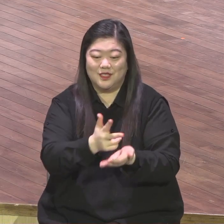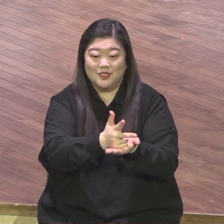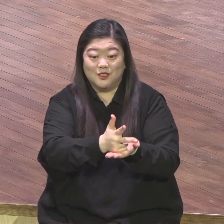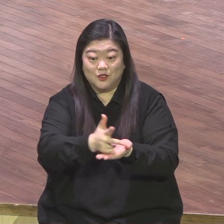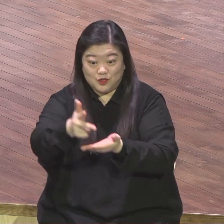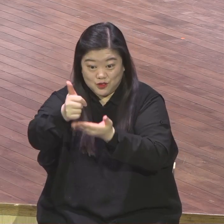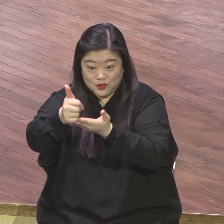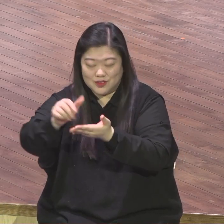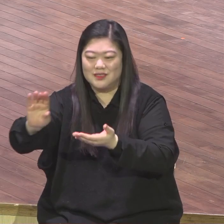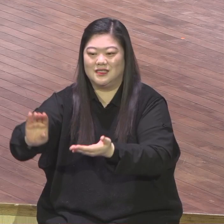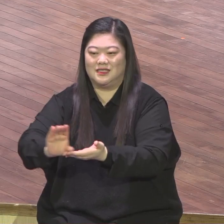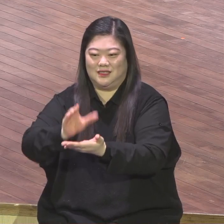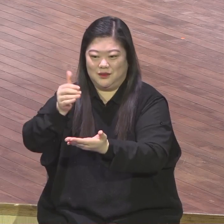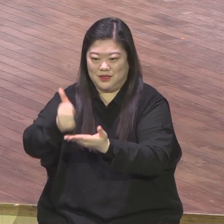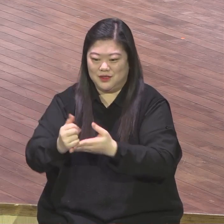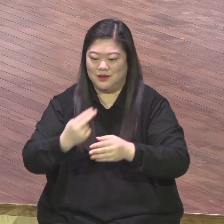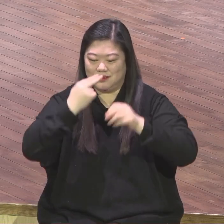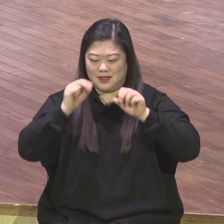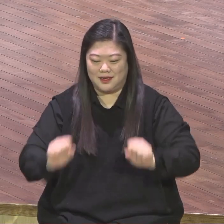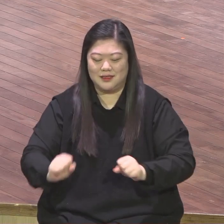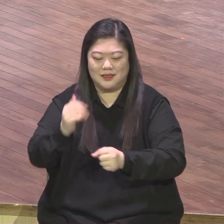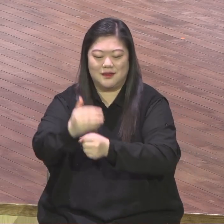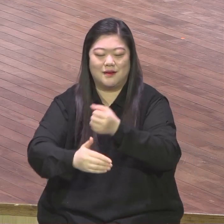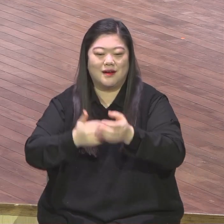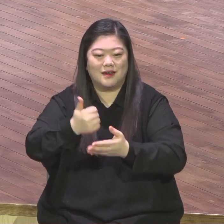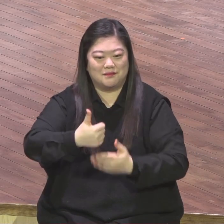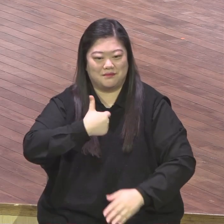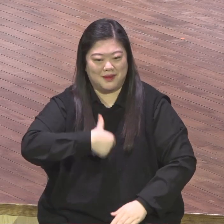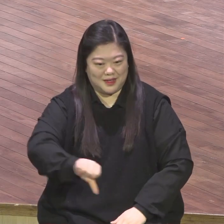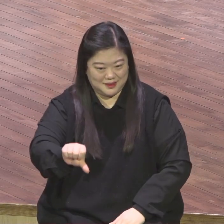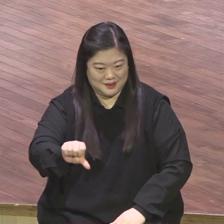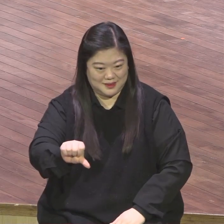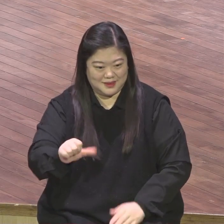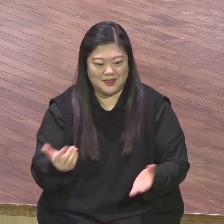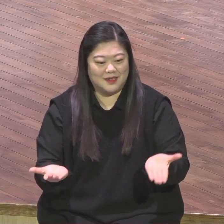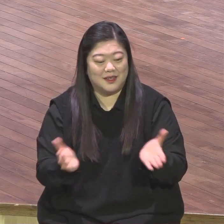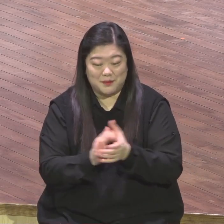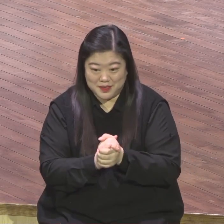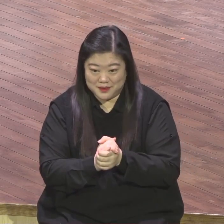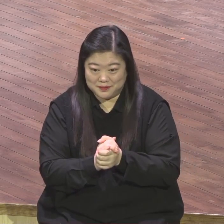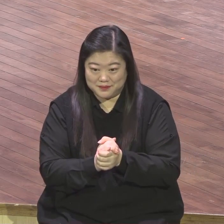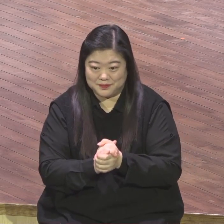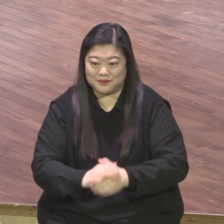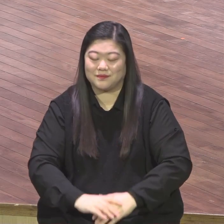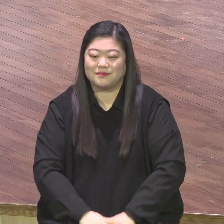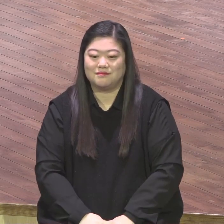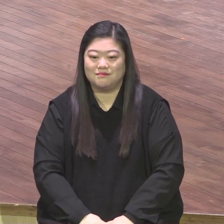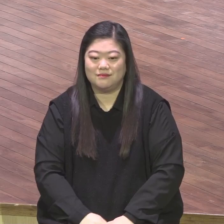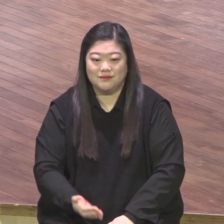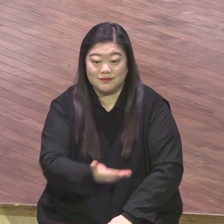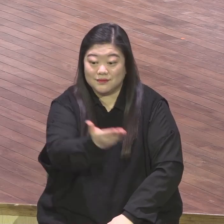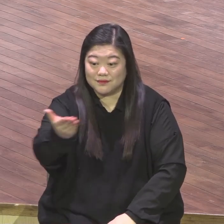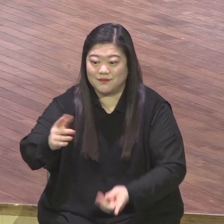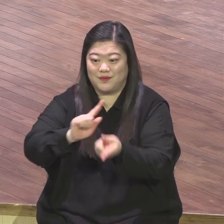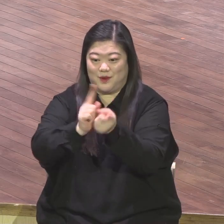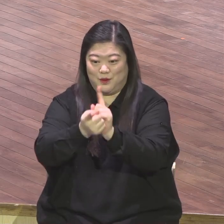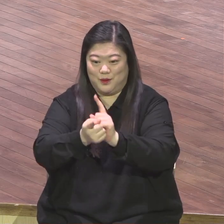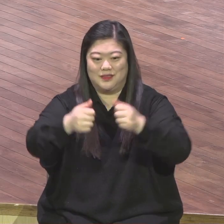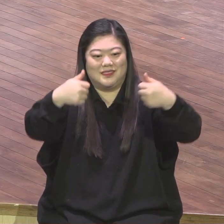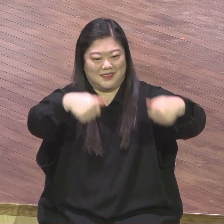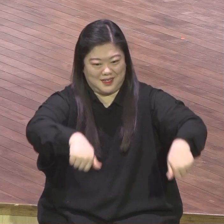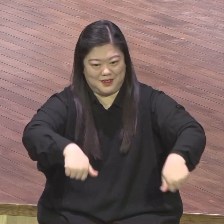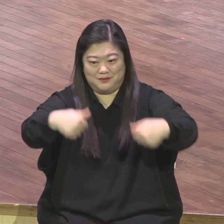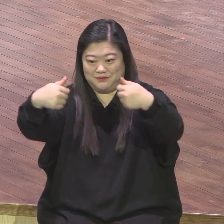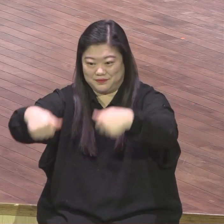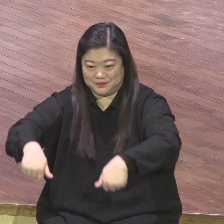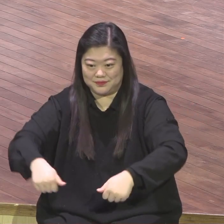주는 그리스도시요 살아계신 하나님의 아들이십니다. 아멘. 해외 성도들도 같이 서로 다